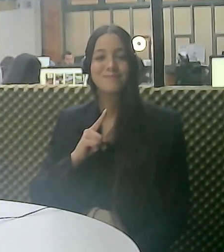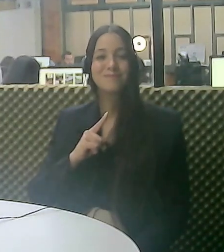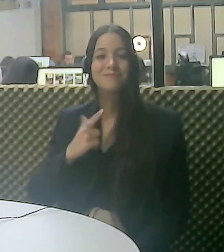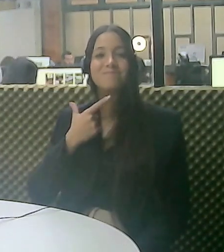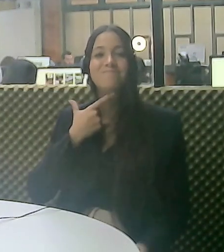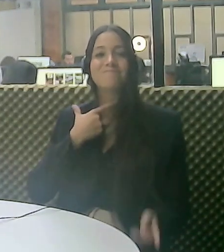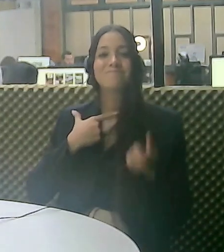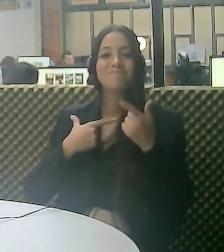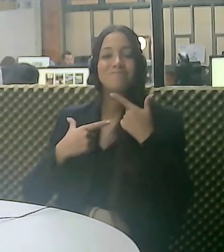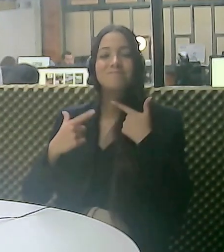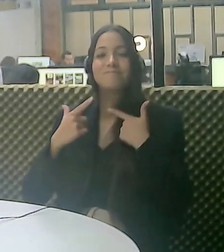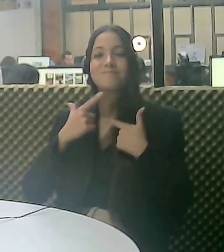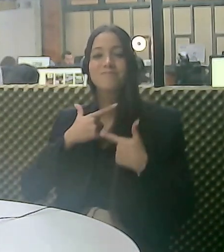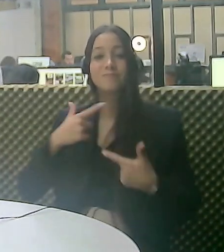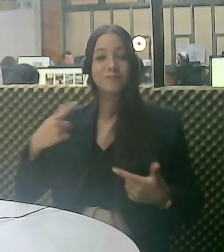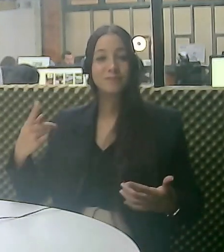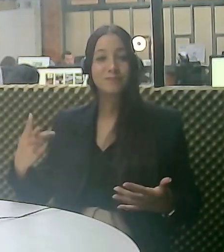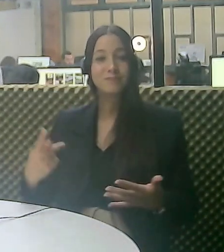surpreender.